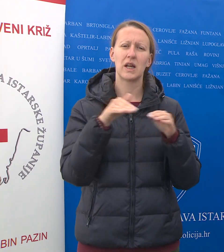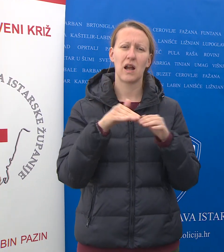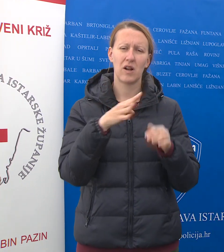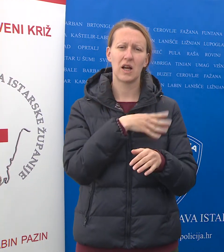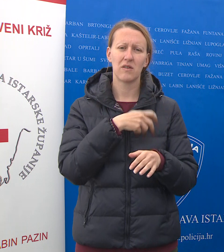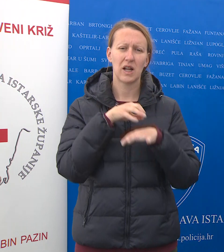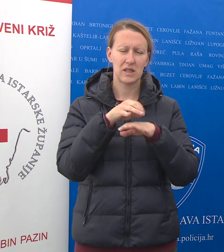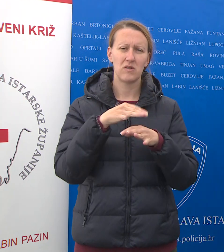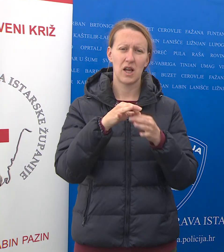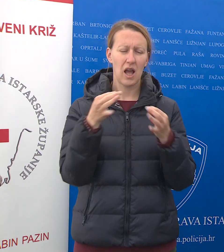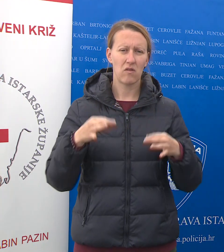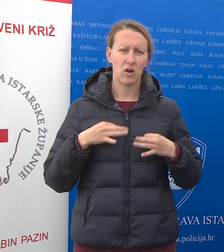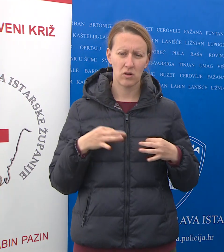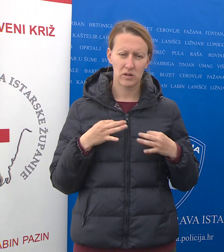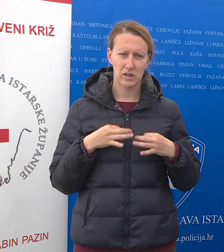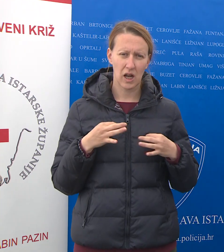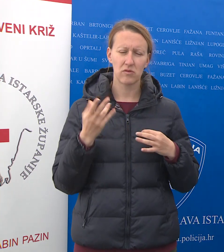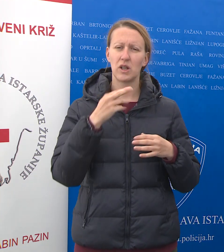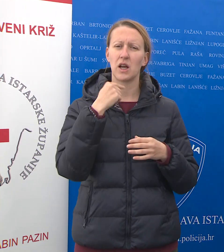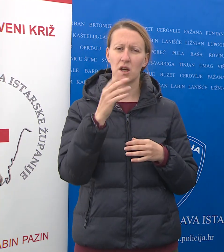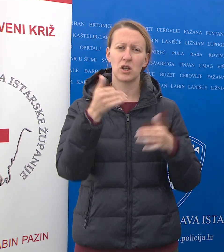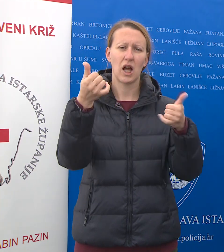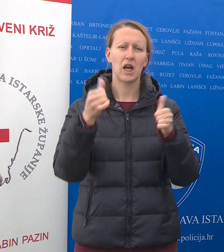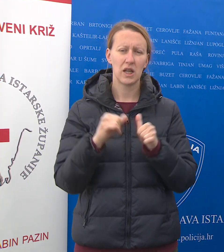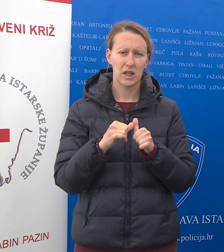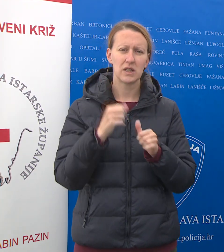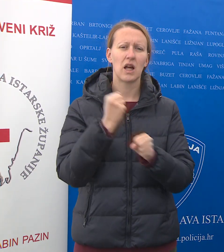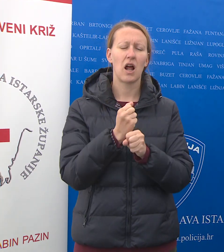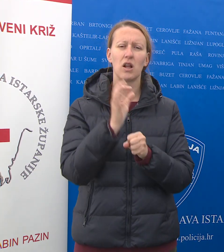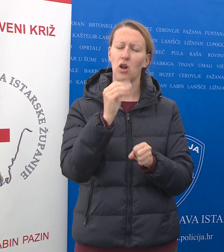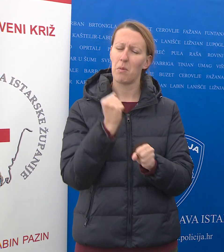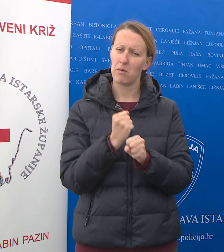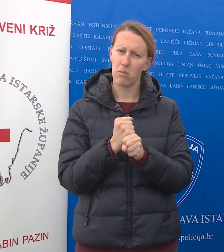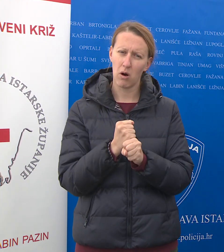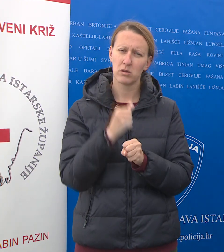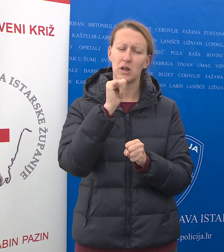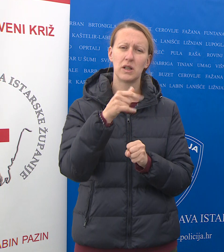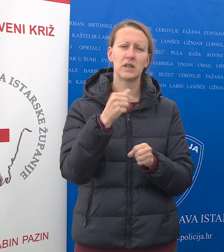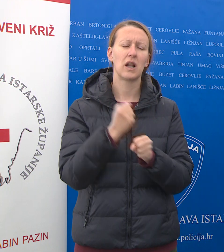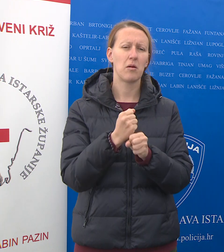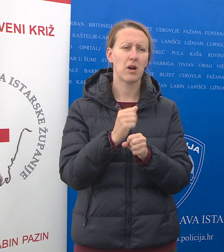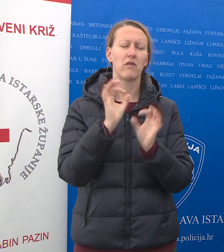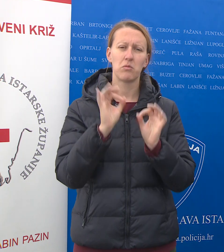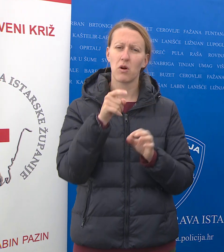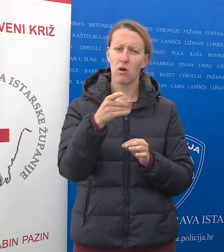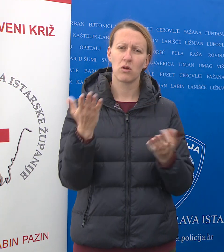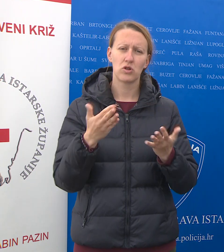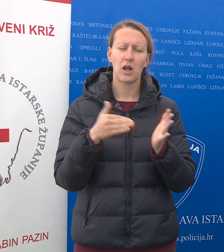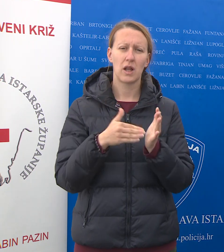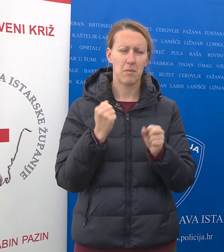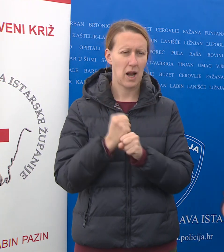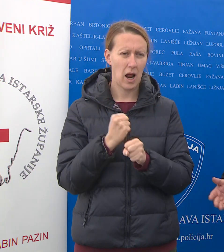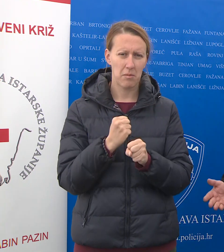ravnatelj Hrvatskog zavoda za javno zdravstvo, gdje je rekao da Istra radi dobar posao i da se obavlja upravo ono što